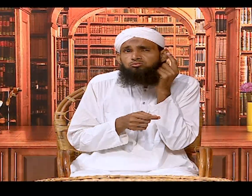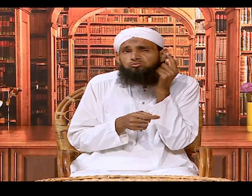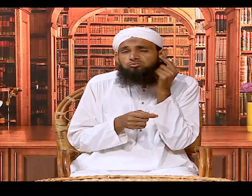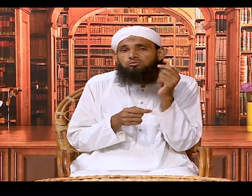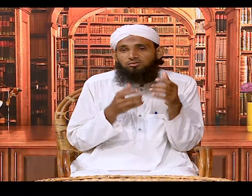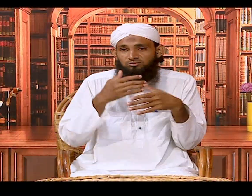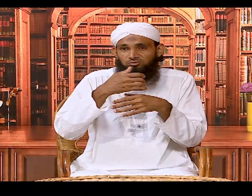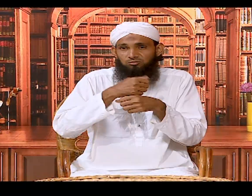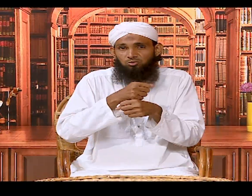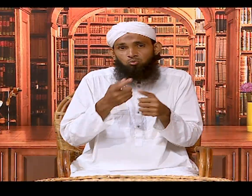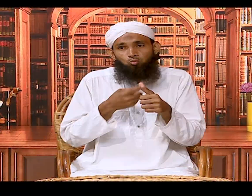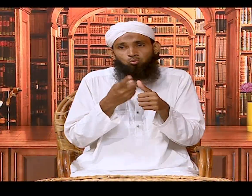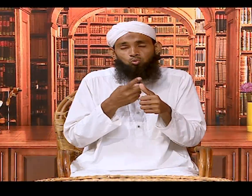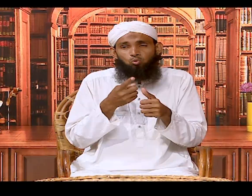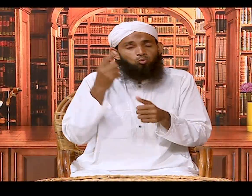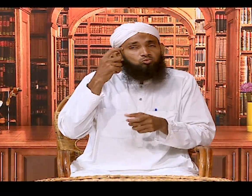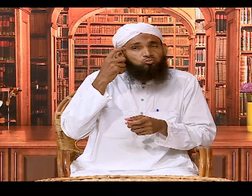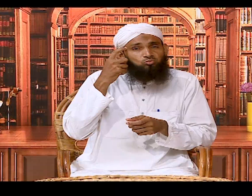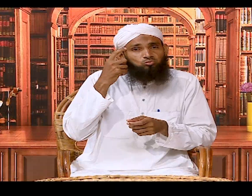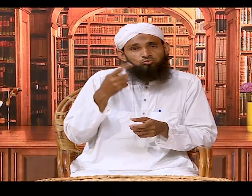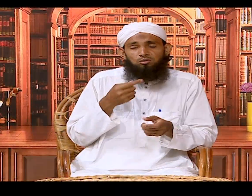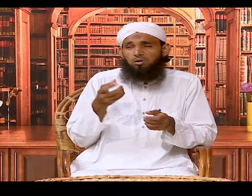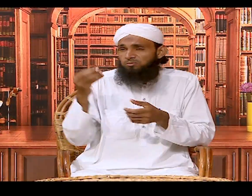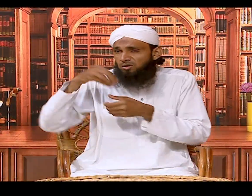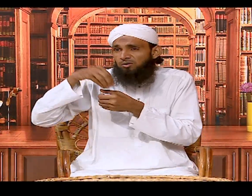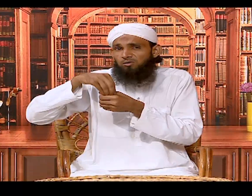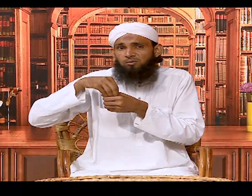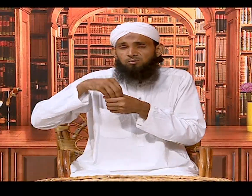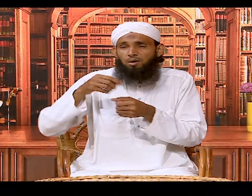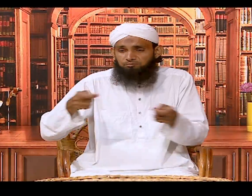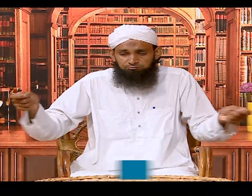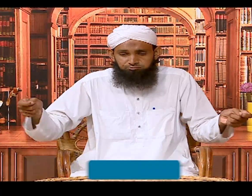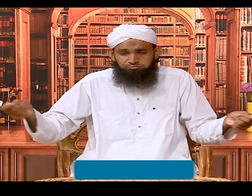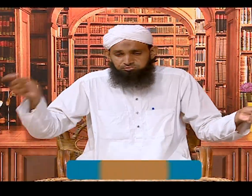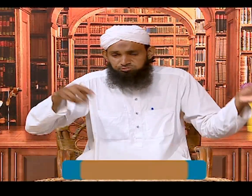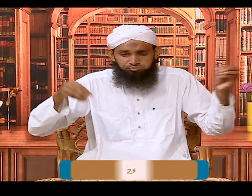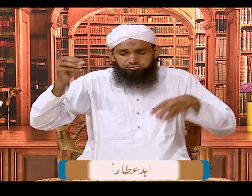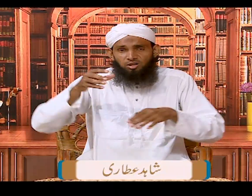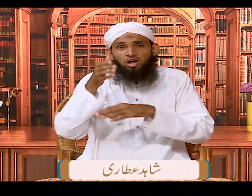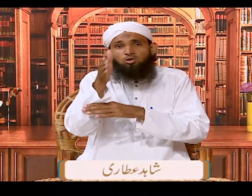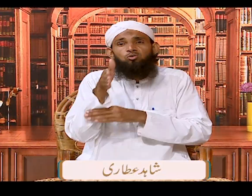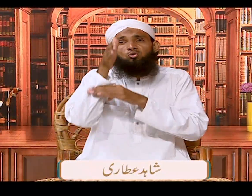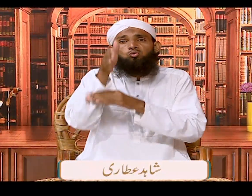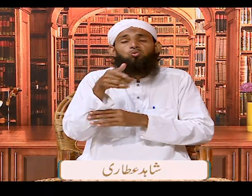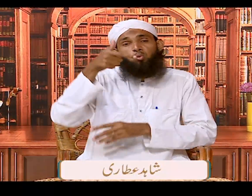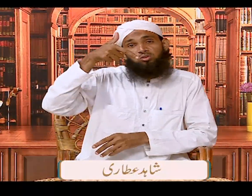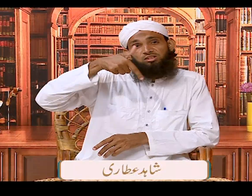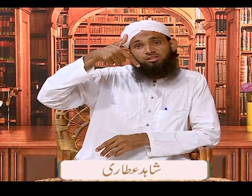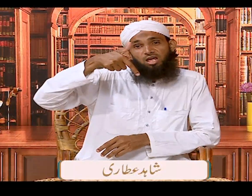جب یہ فرمان مصطفیٰ سنا تو فوراً انتظام کرنا شروع کیا۔ آپ نے غلے سے بھرے ہوئے 7 اونٹ خریدے اور